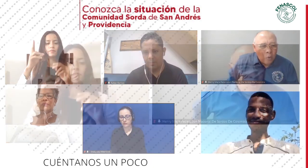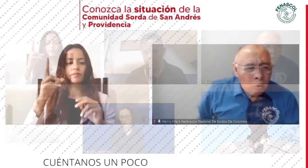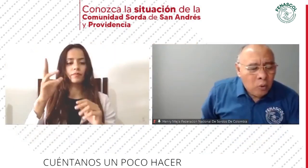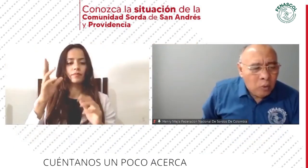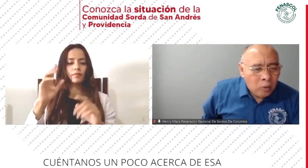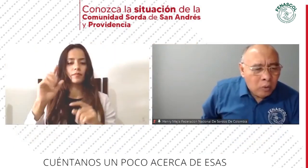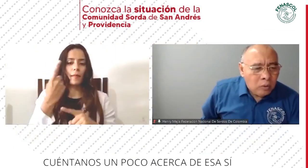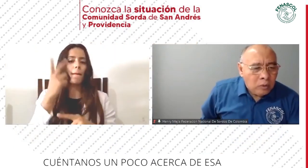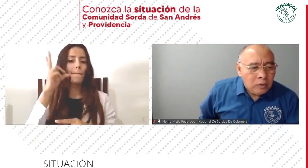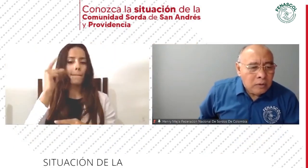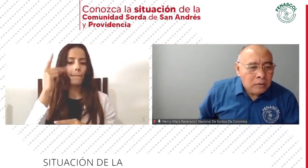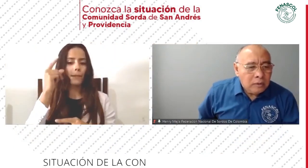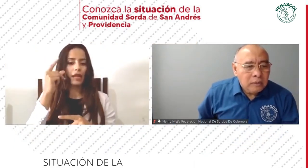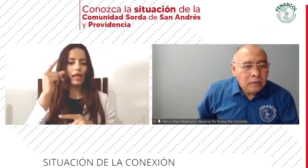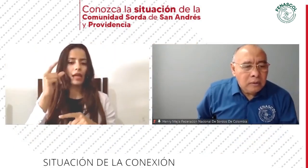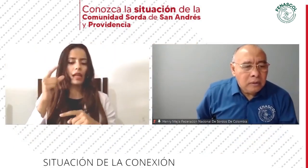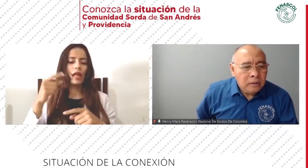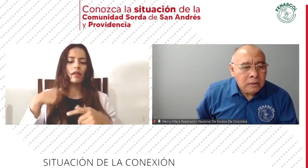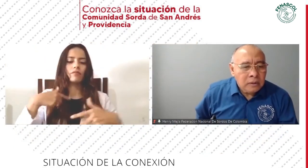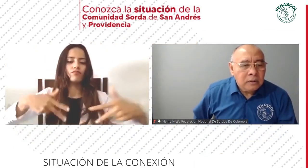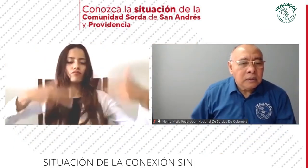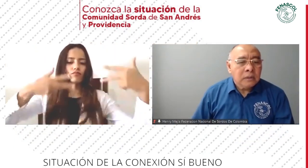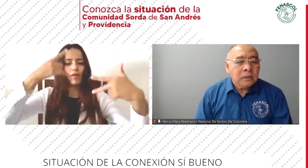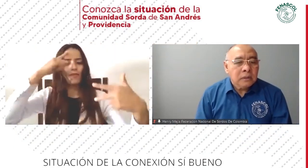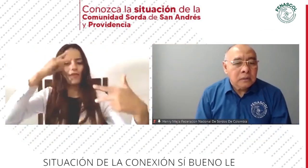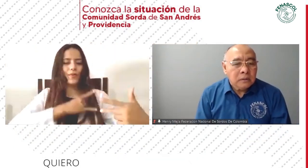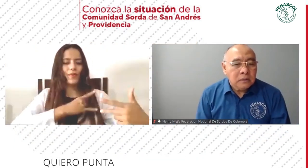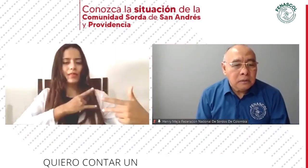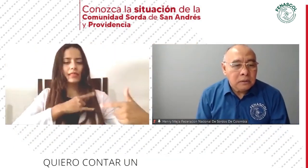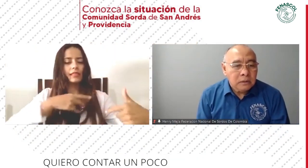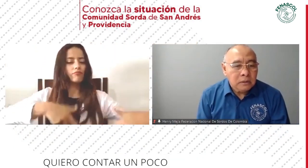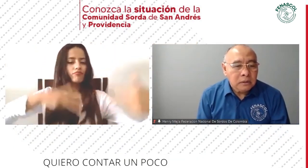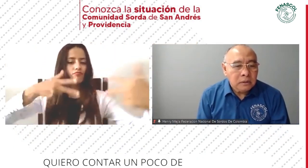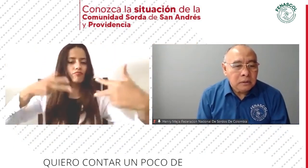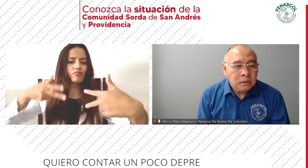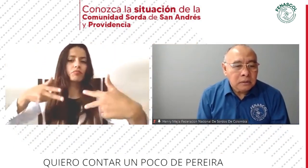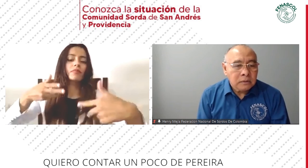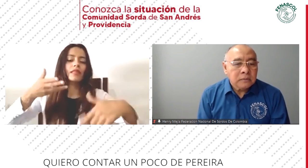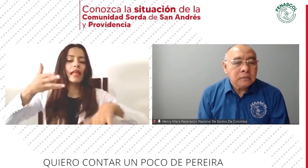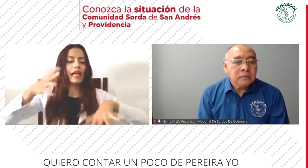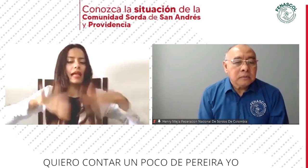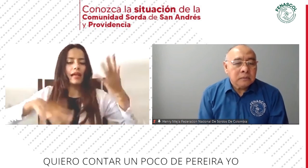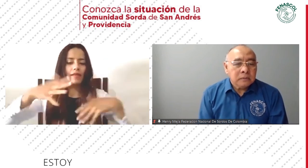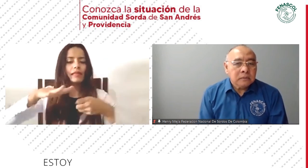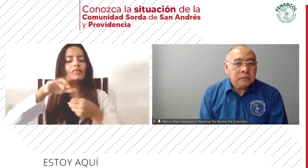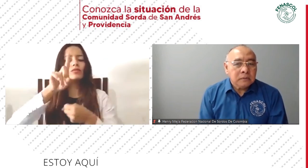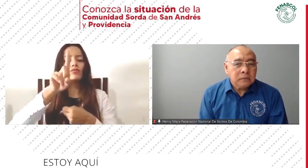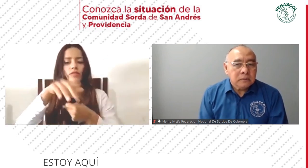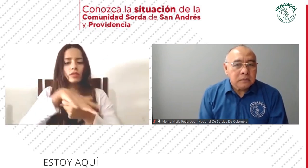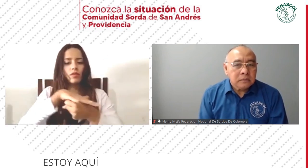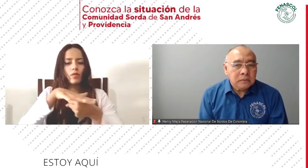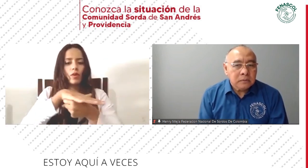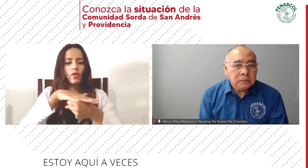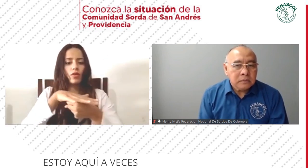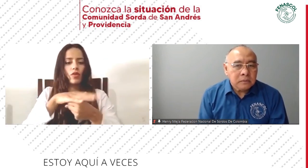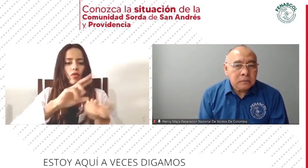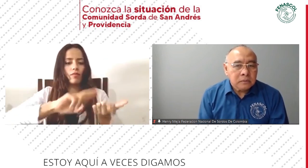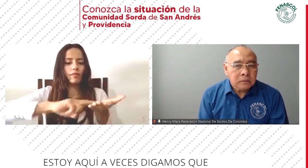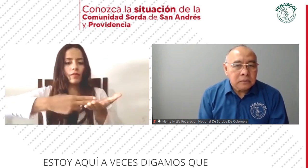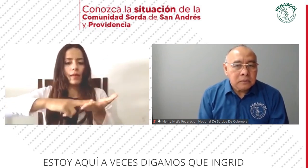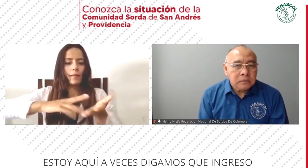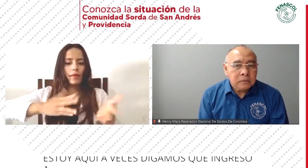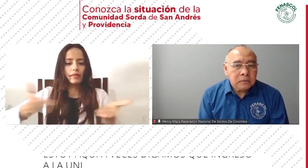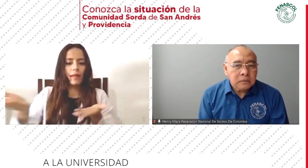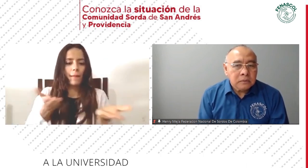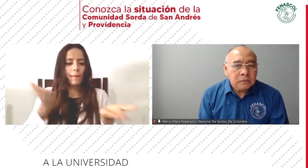poco acerca de esa situación de la conexión sí bueno les quiero contar un poco de pereira yo estoy aquí a veces digamos que